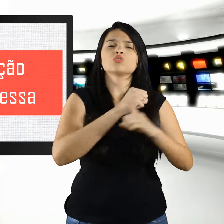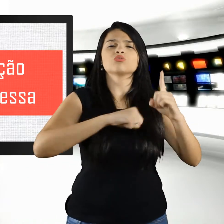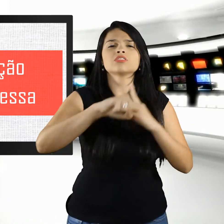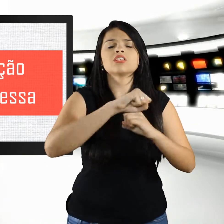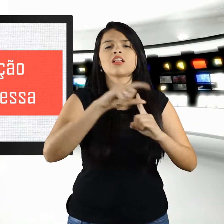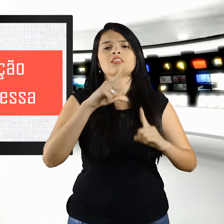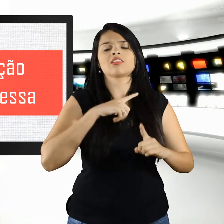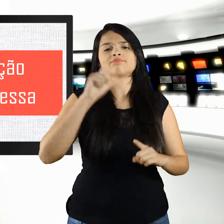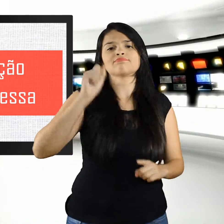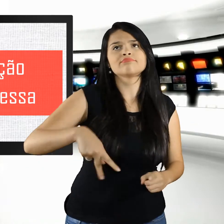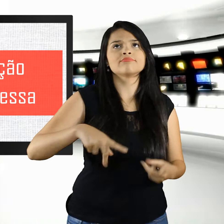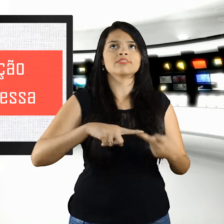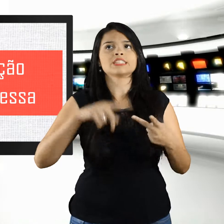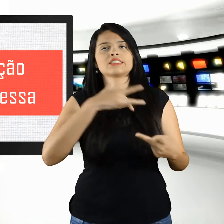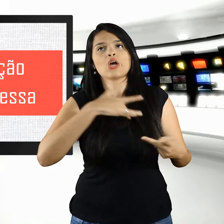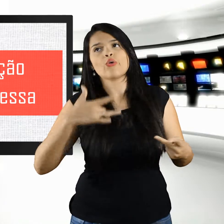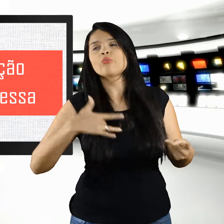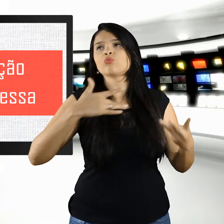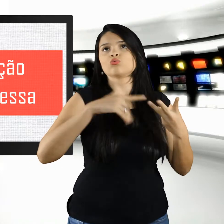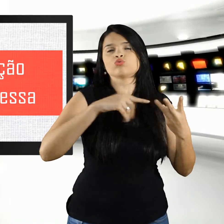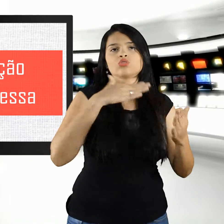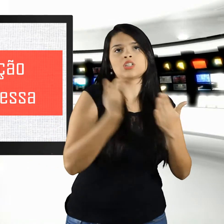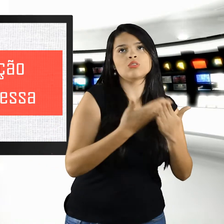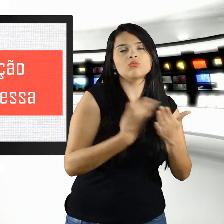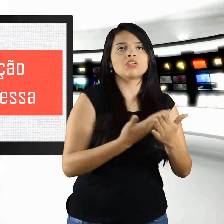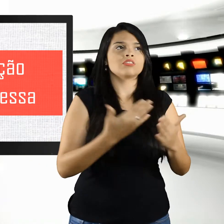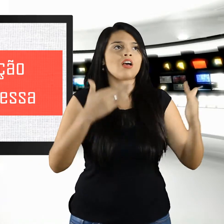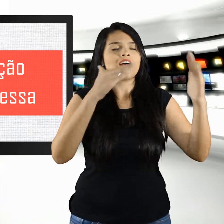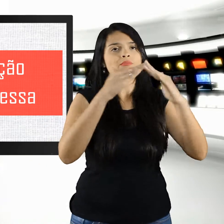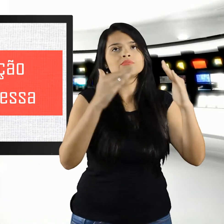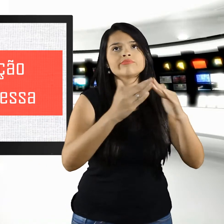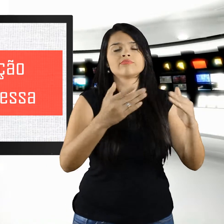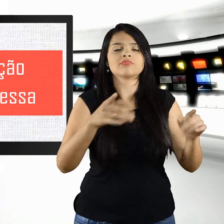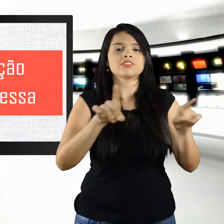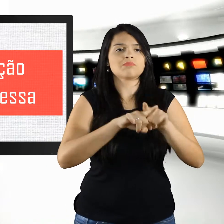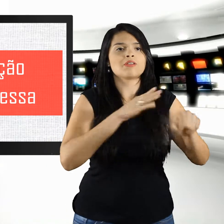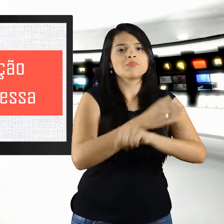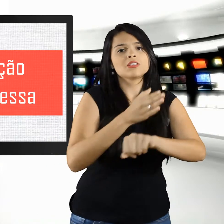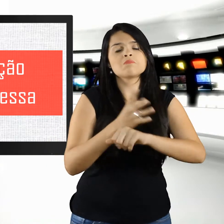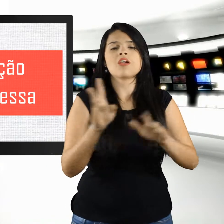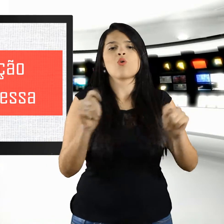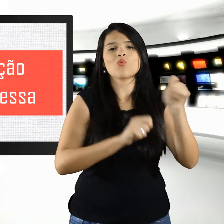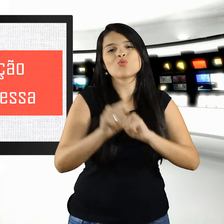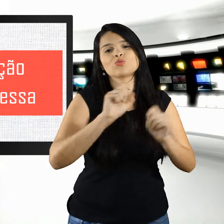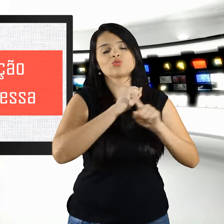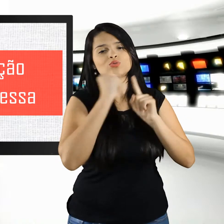previdência, da saúde, da educação, da habitação, das ações de participação e controle social das políticas, enfim,